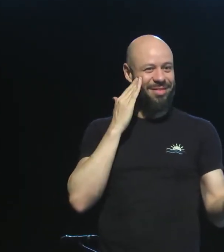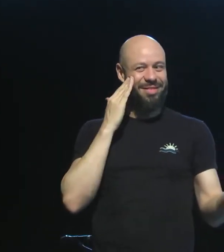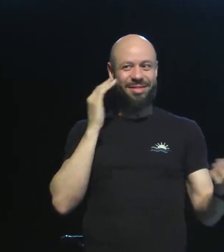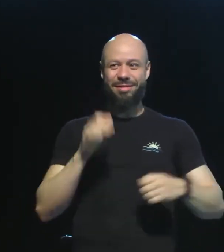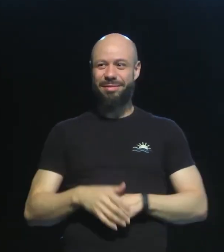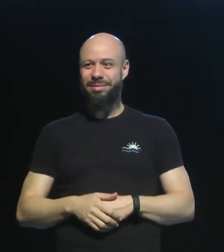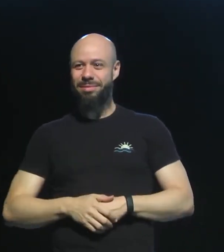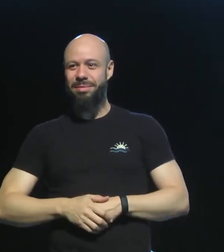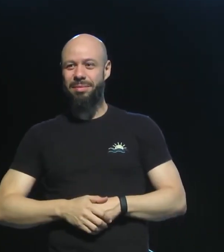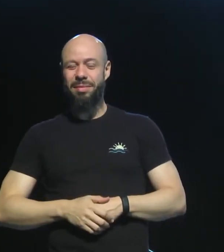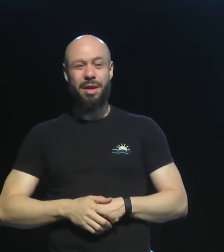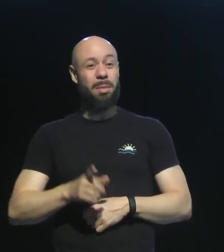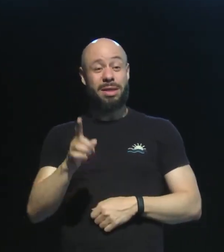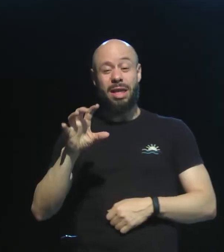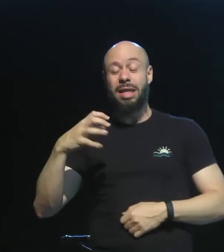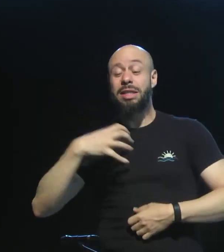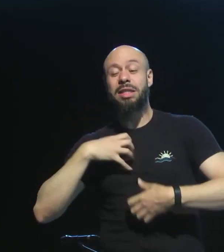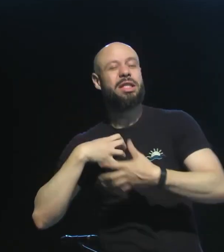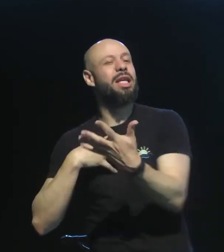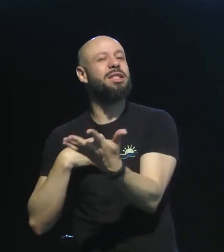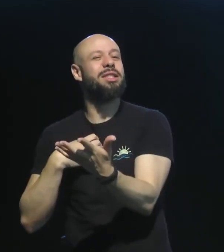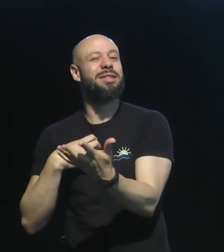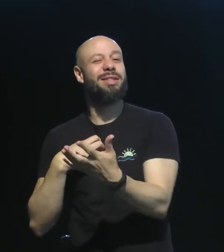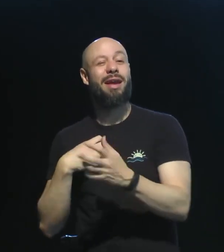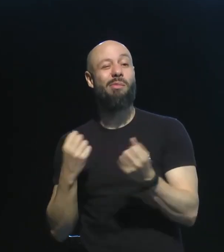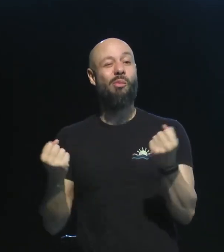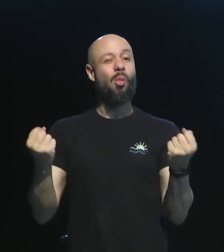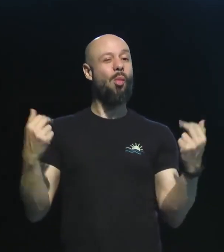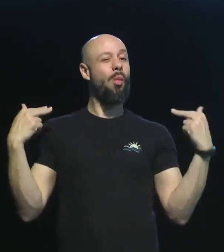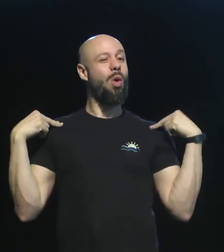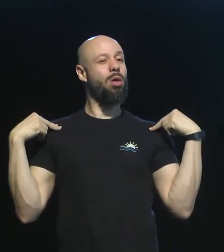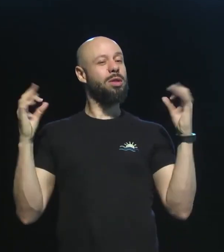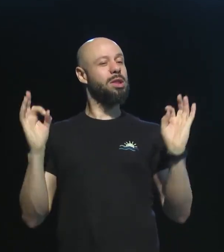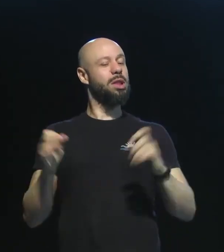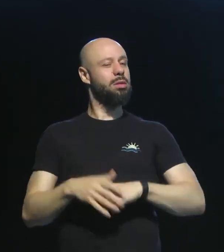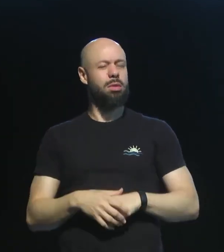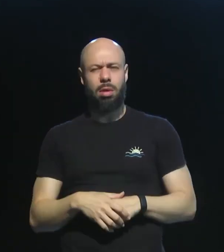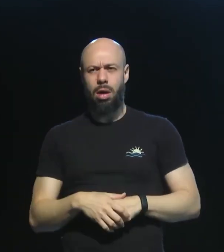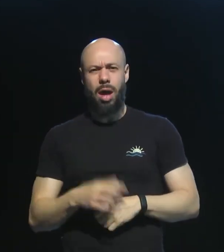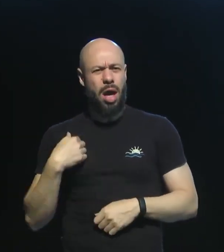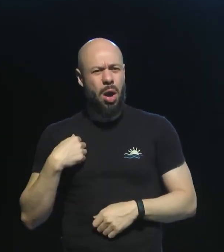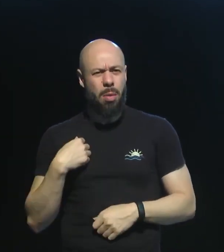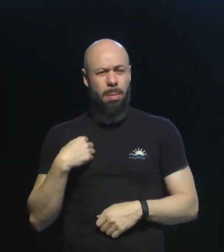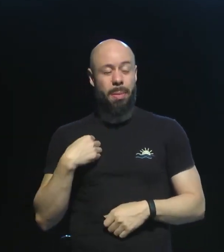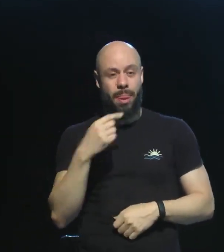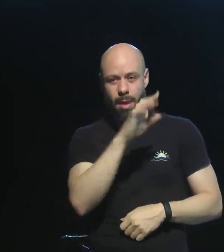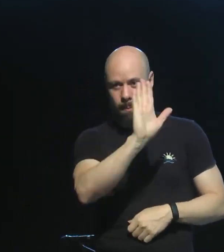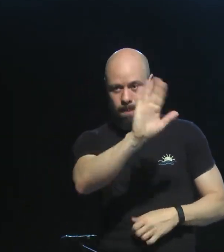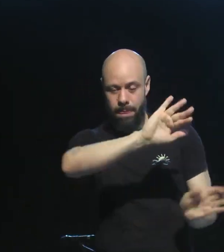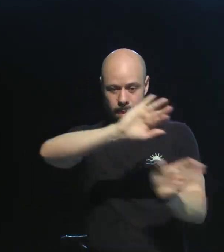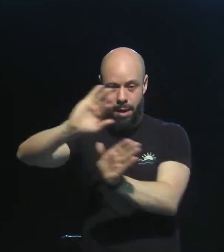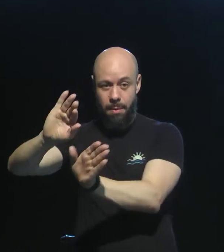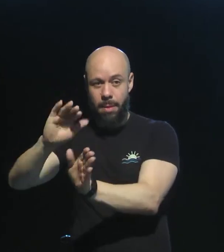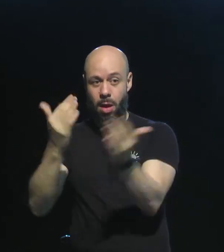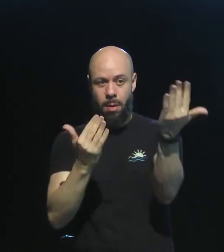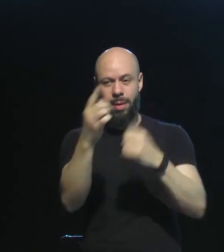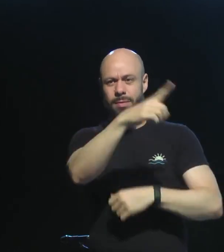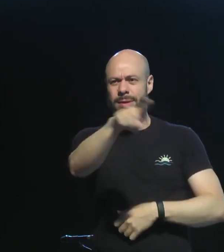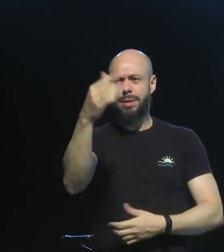Gente, só porque você acredita em algo, isso não significa que seja